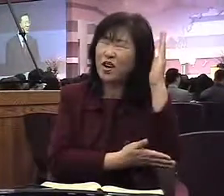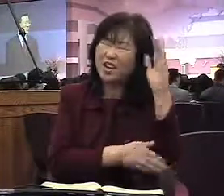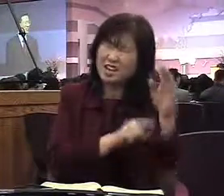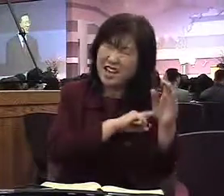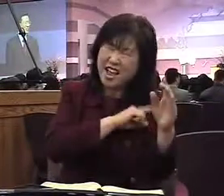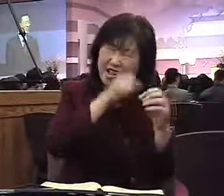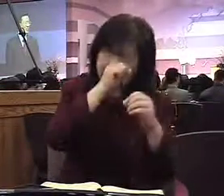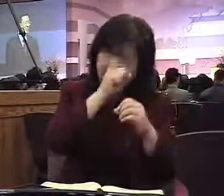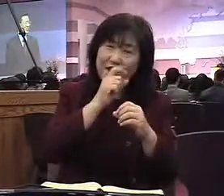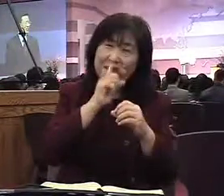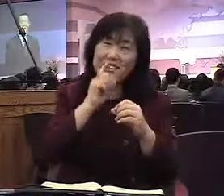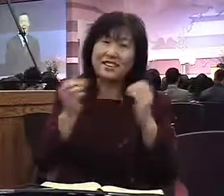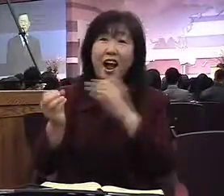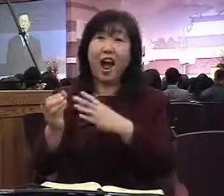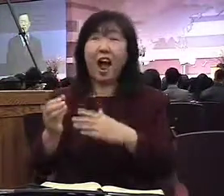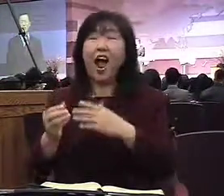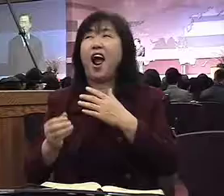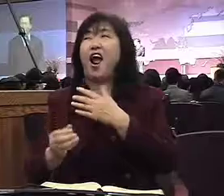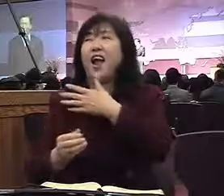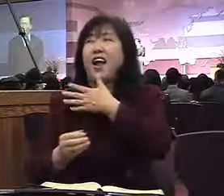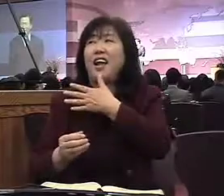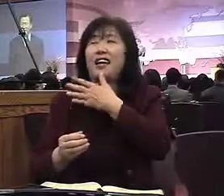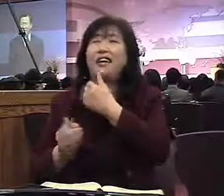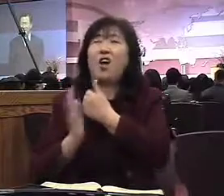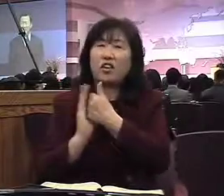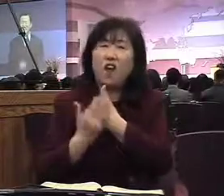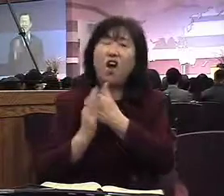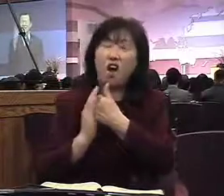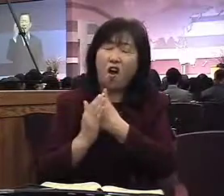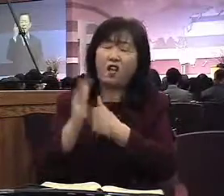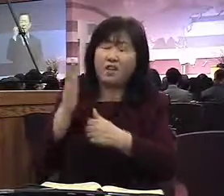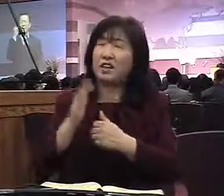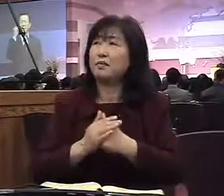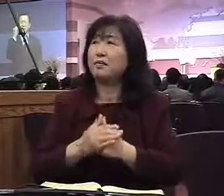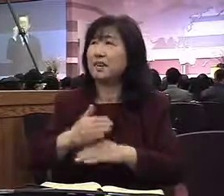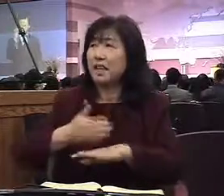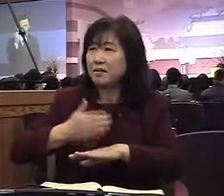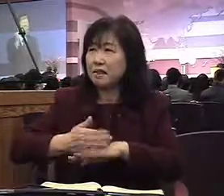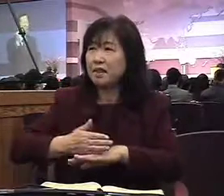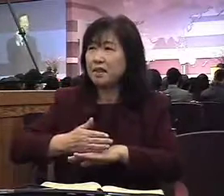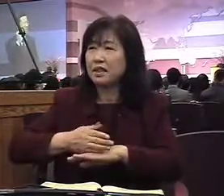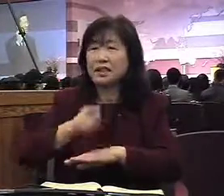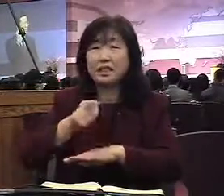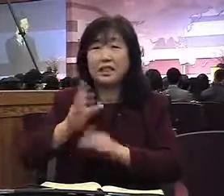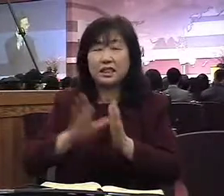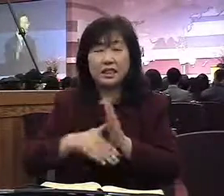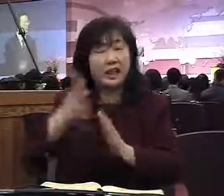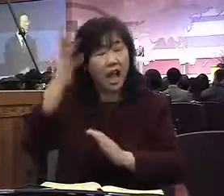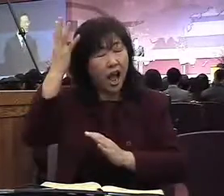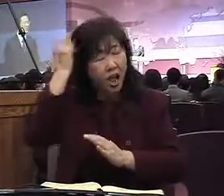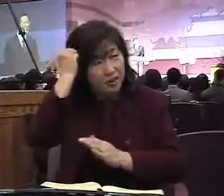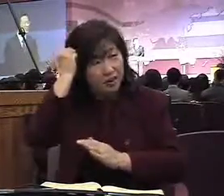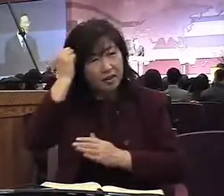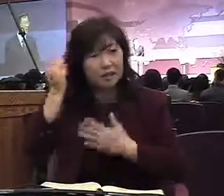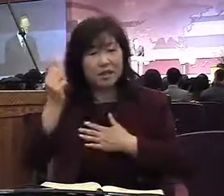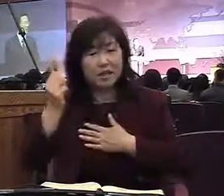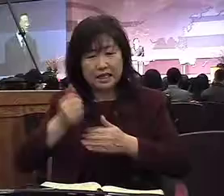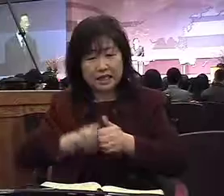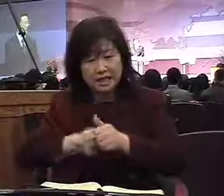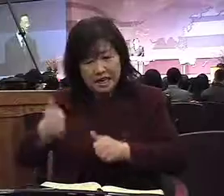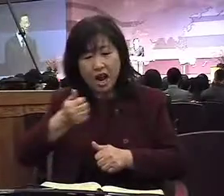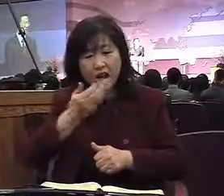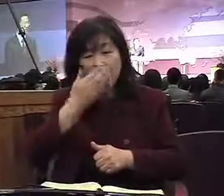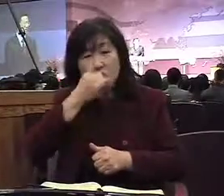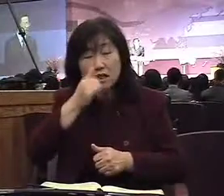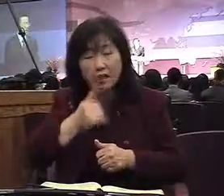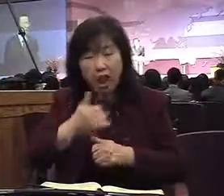그래서 그런 감사하면서는 저는 그 생각을 해요. 그때 그 암송했던 그 말씀이 내가 승리할 수 있도록 하나님이